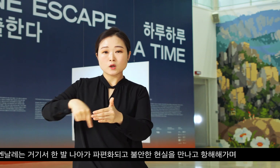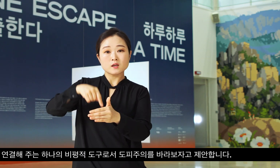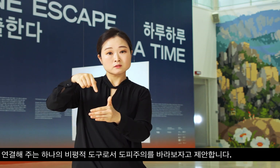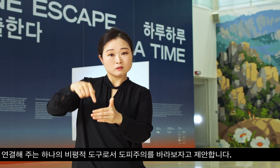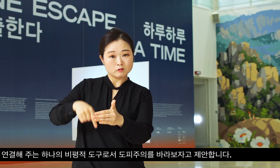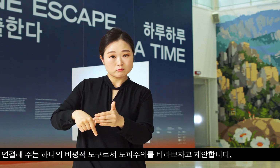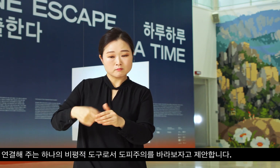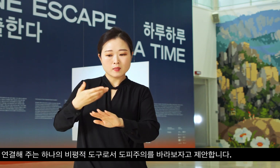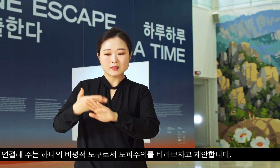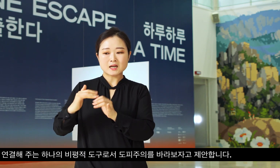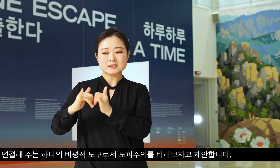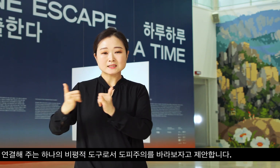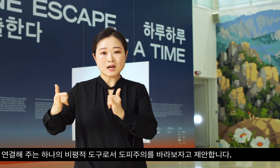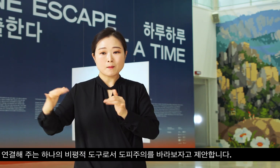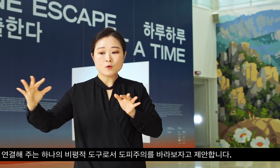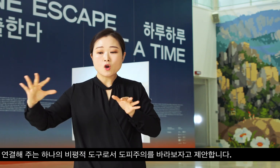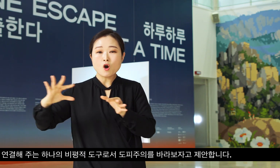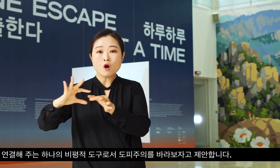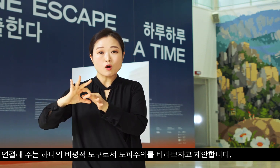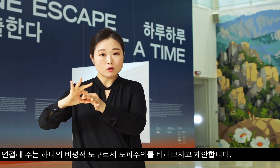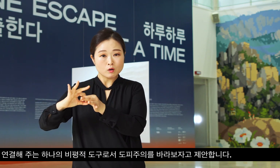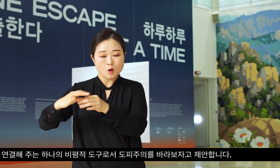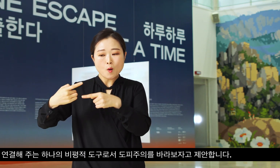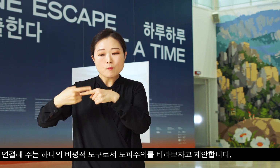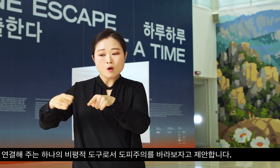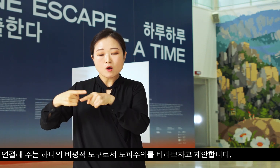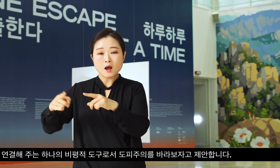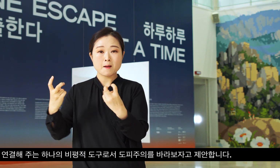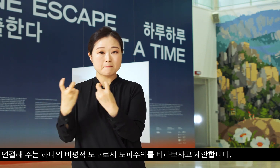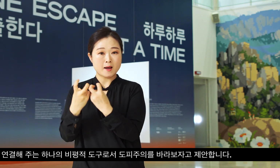타인과 연결해주는 하나의 비평적 도구로서